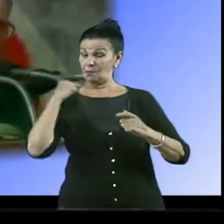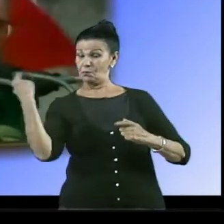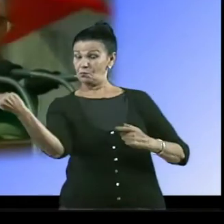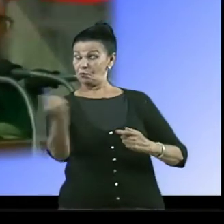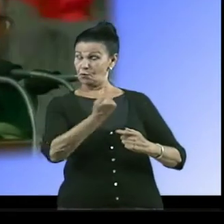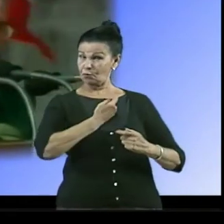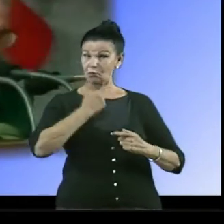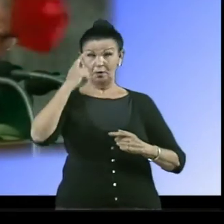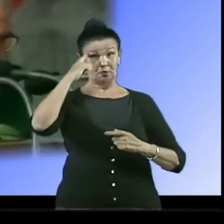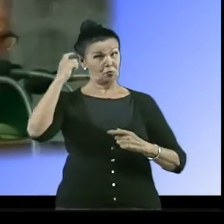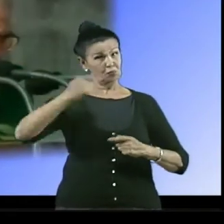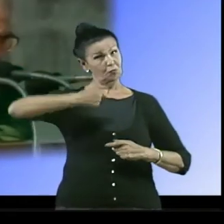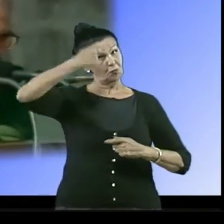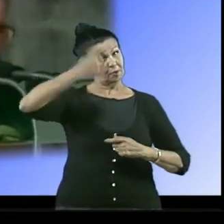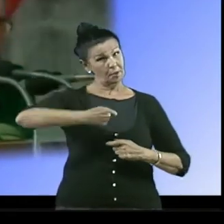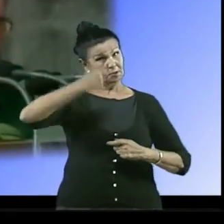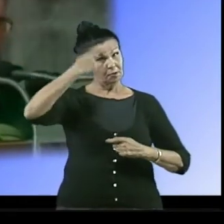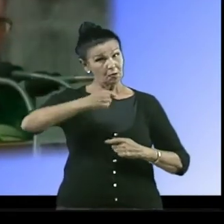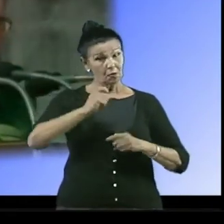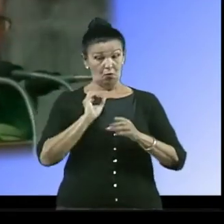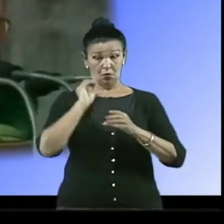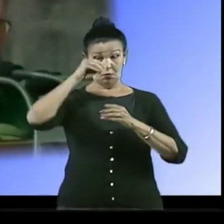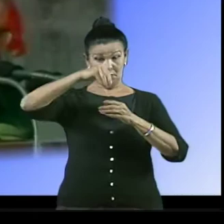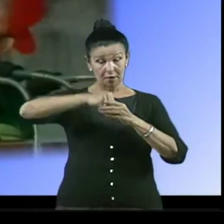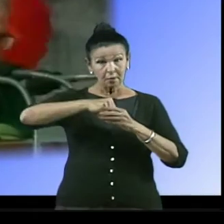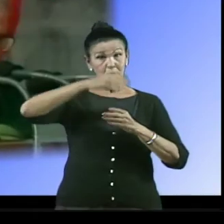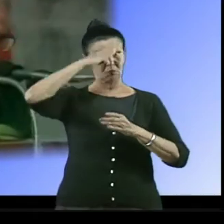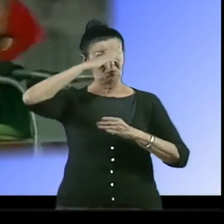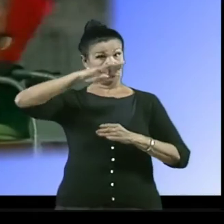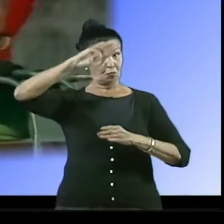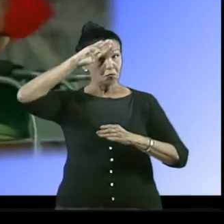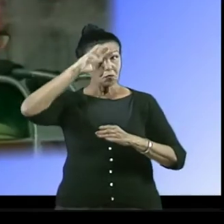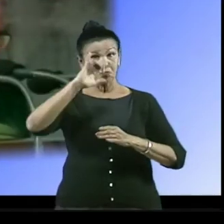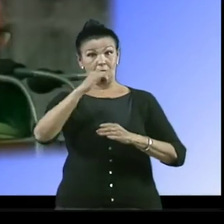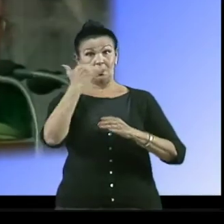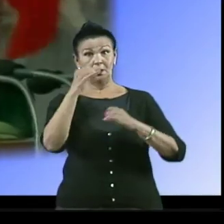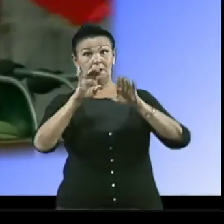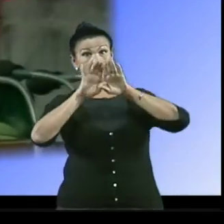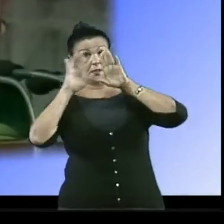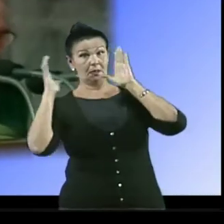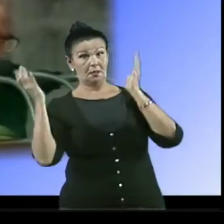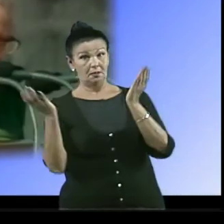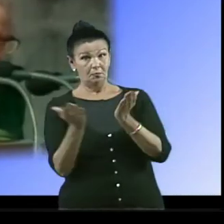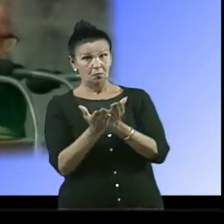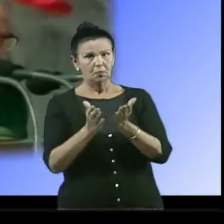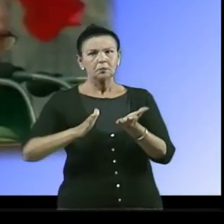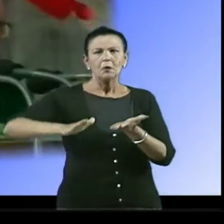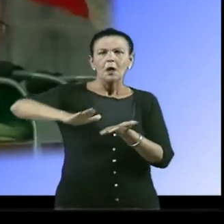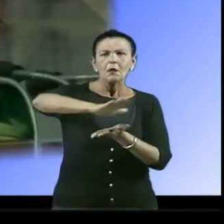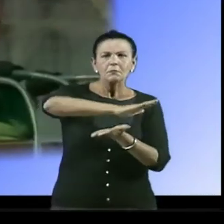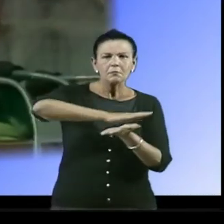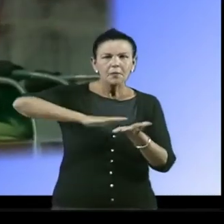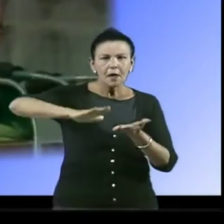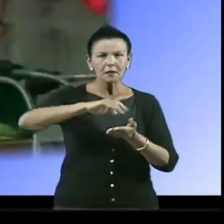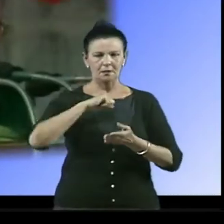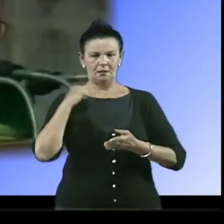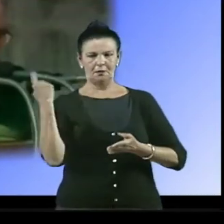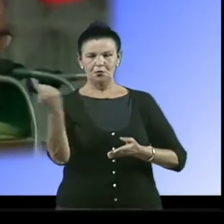de justicia para Cuba y para el mundo, que es la base de nuestro